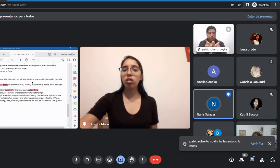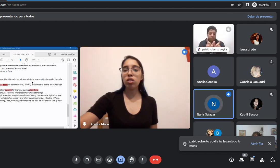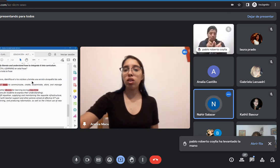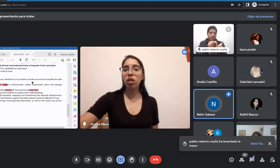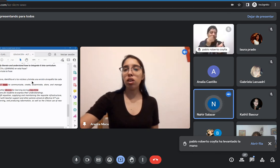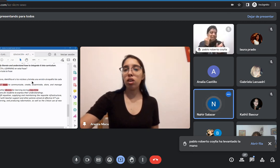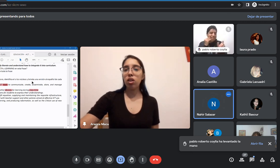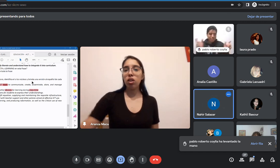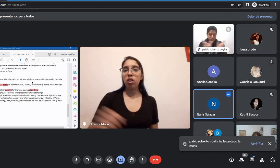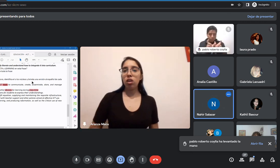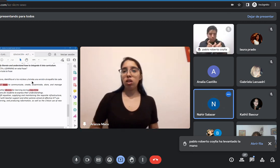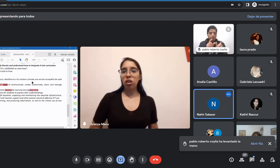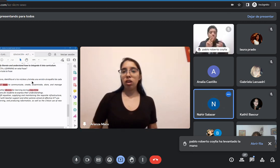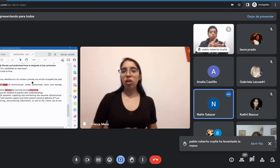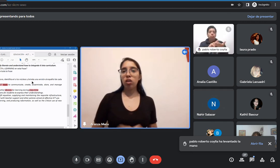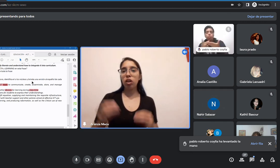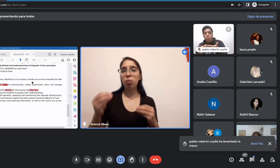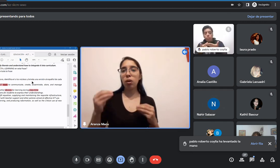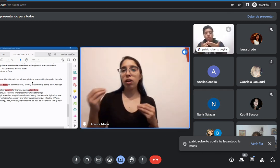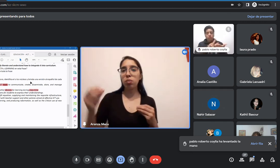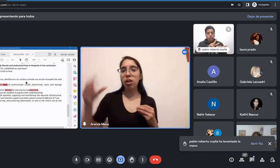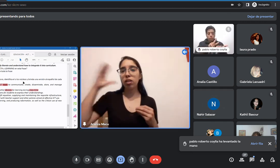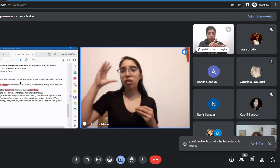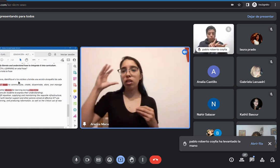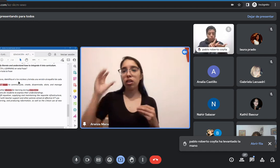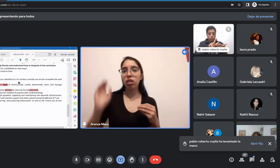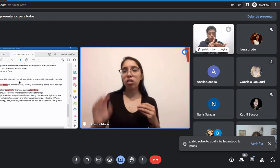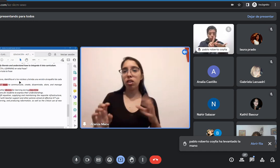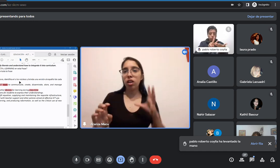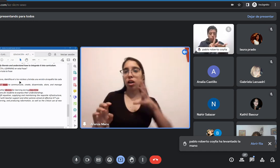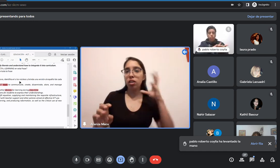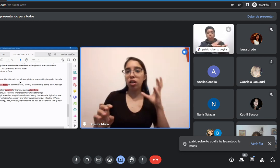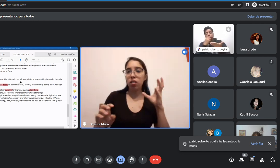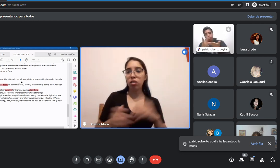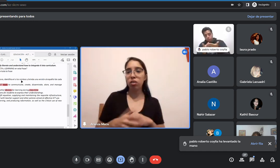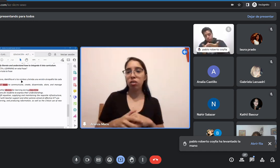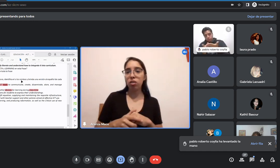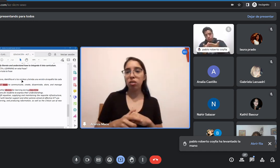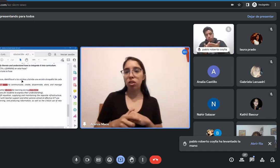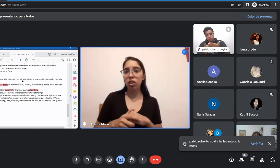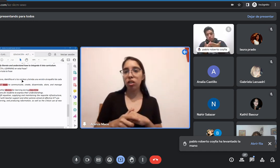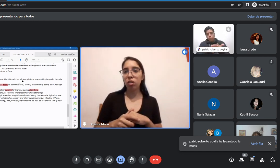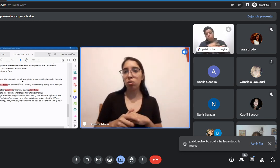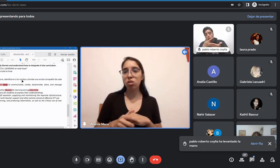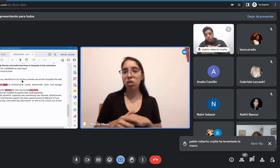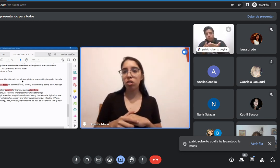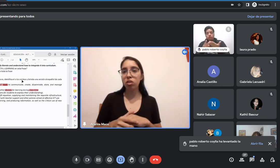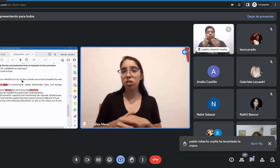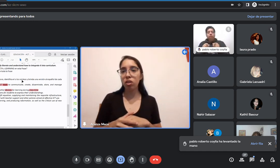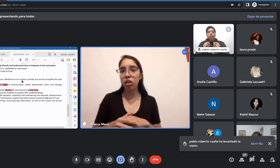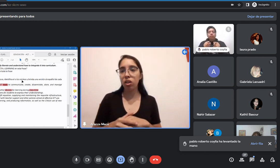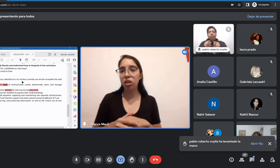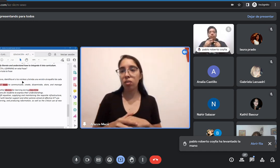después encontrar la palabra smart inteligente y la de teléfono, sí, y la traducción